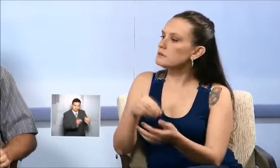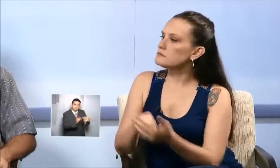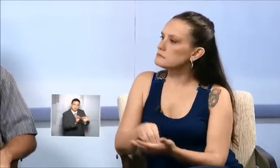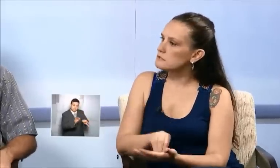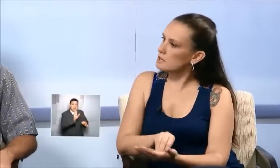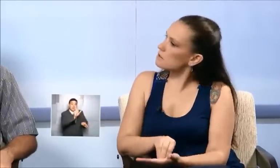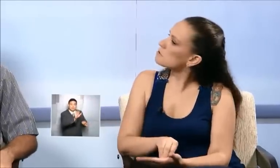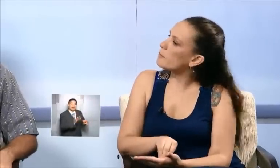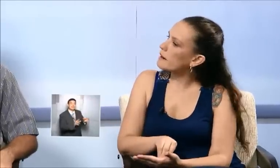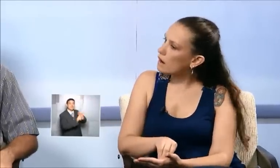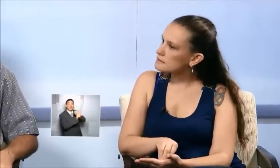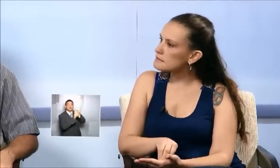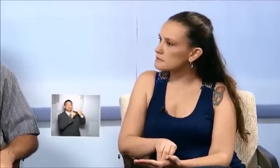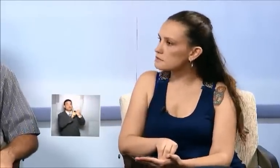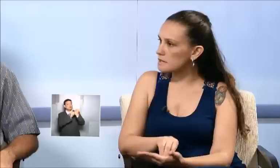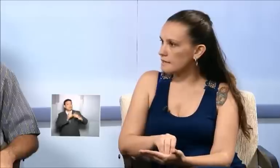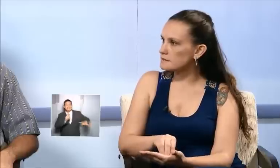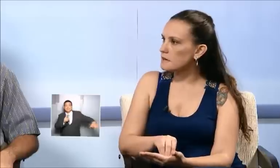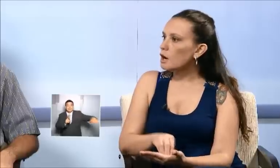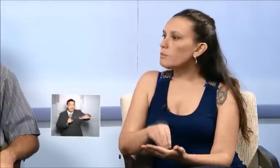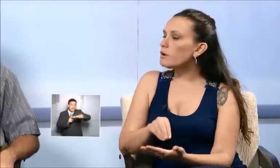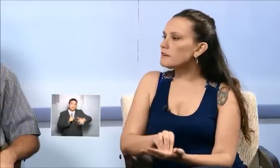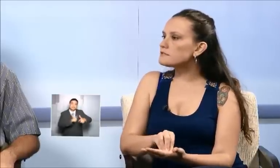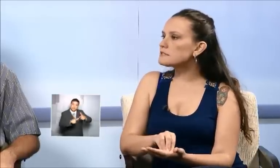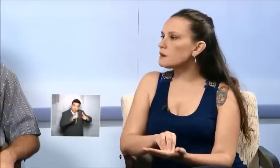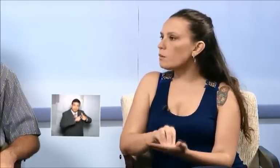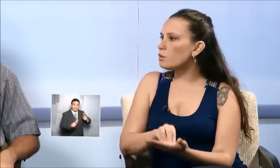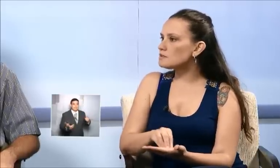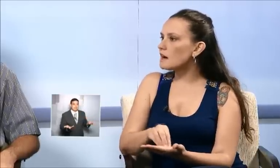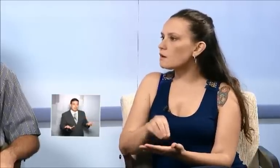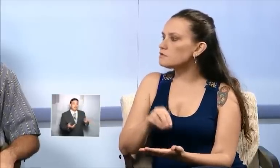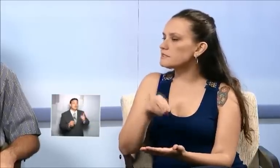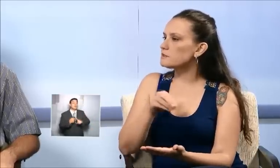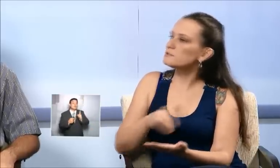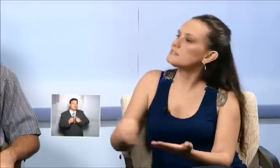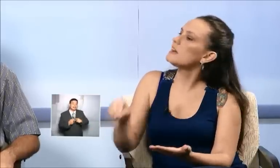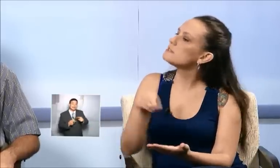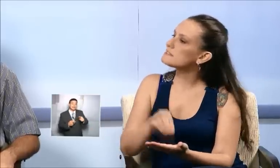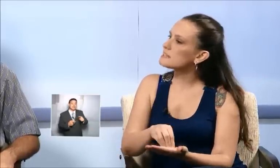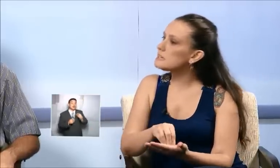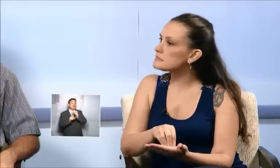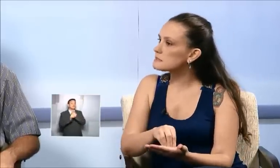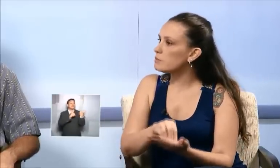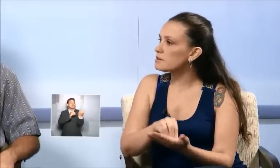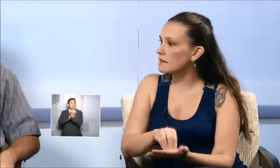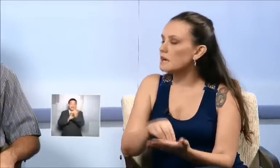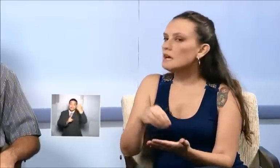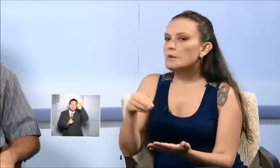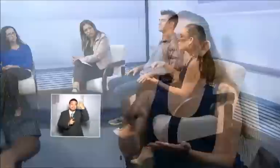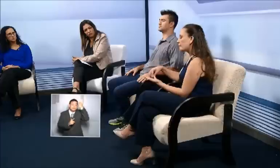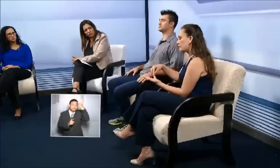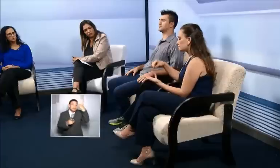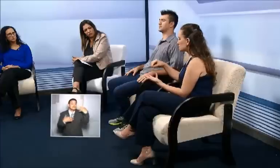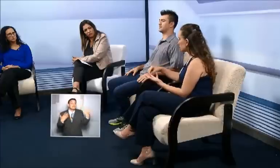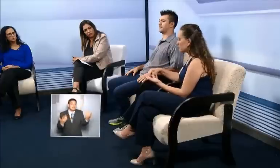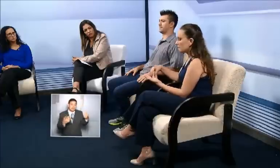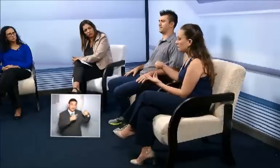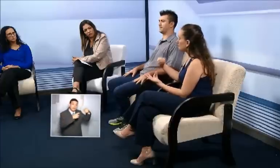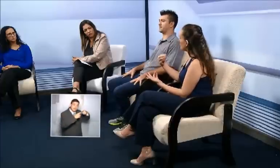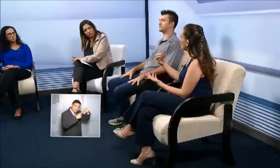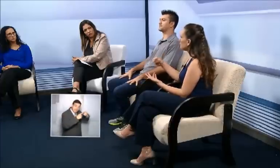tem um diagnóstico precoce da surdez, porém você não muda a condição social dessa criança. Por quê? Para